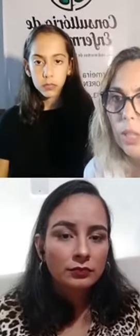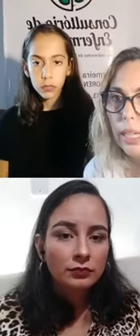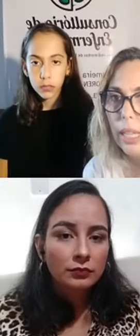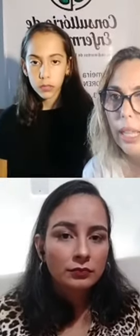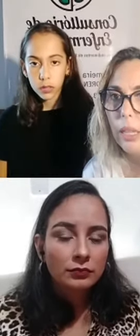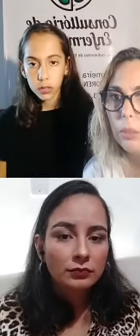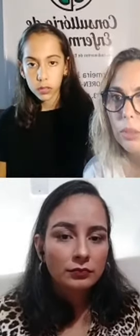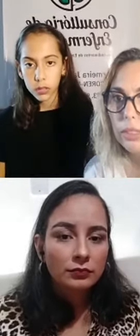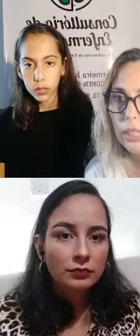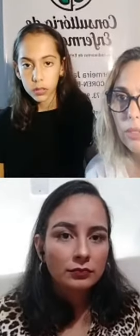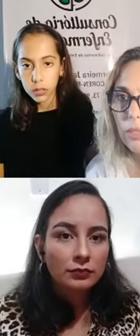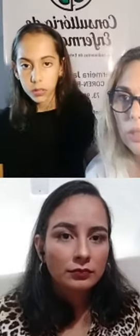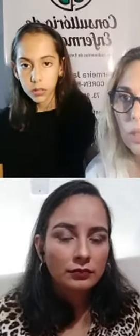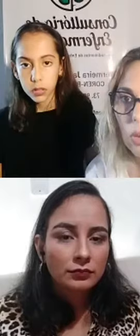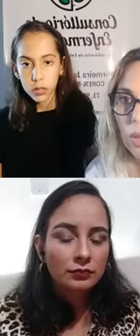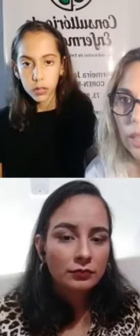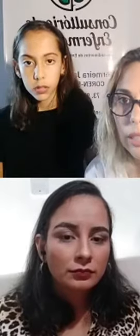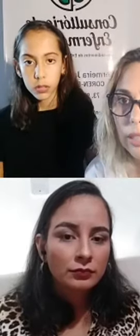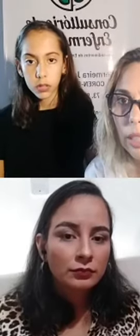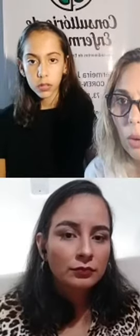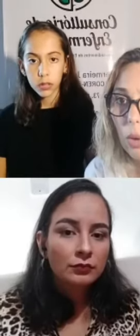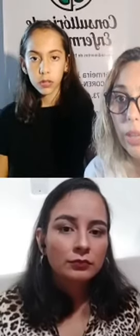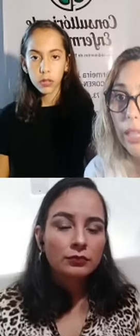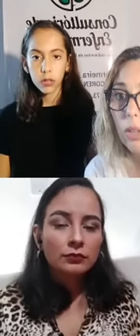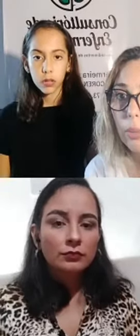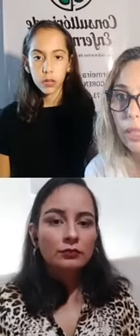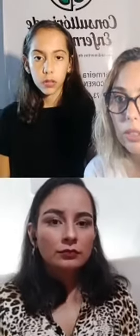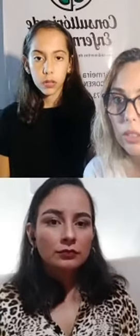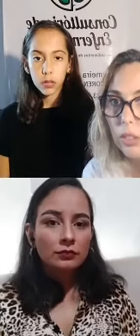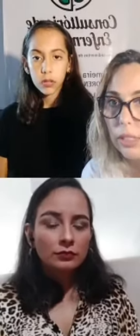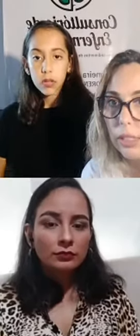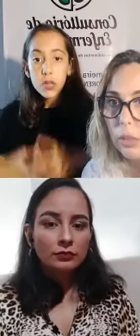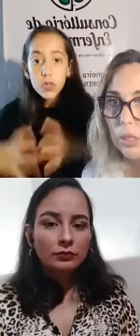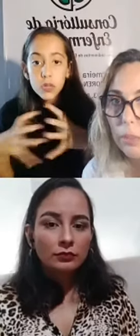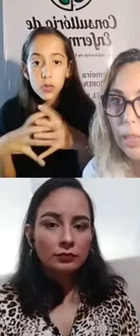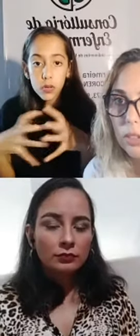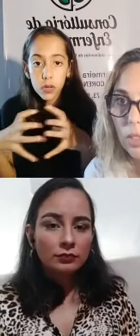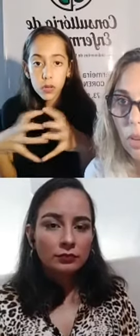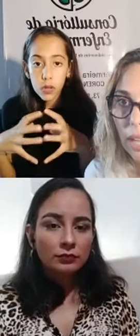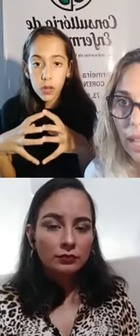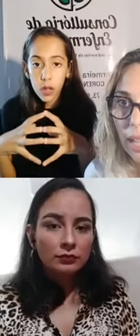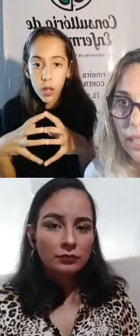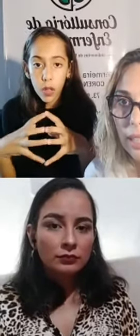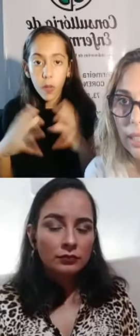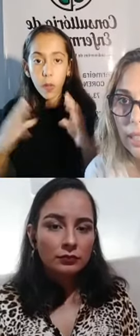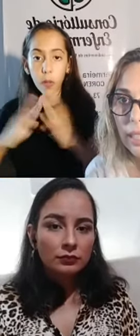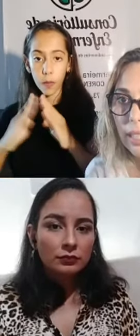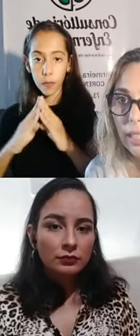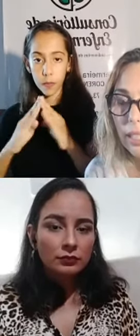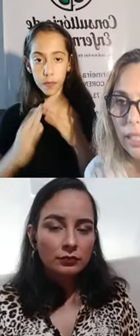Noberto, é impossível não ocorrer aglomerações no espaço escolar